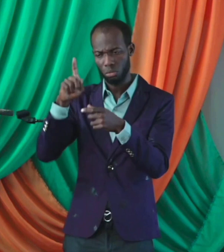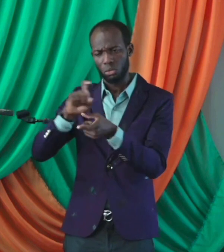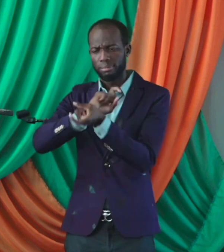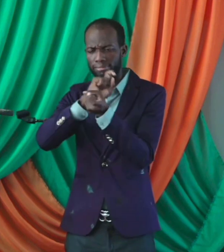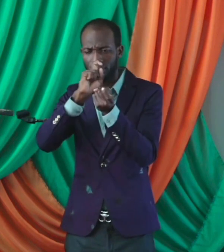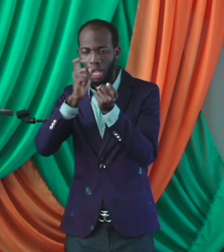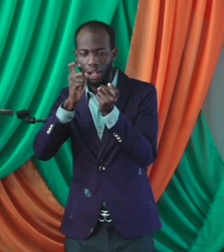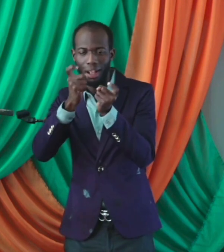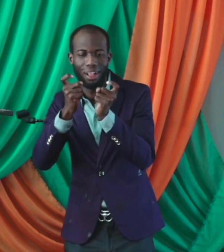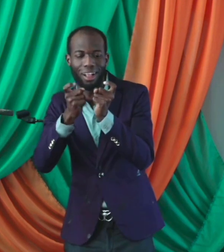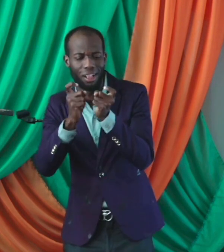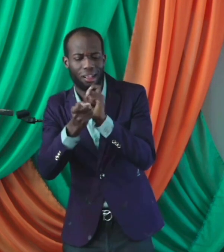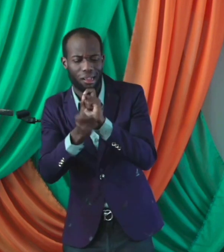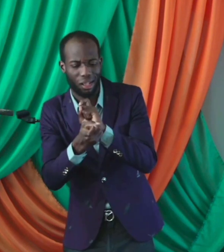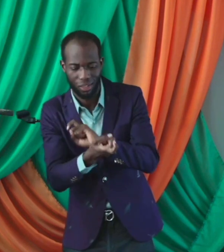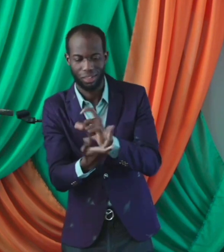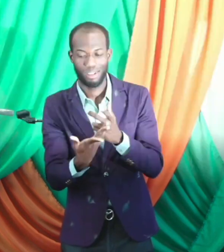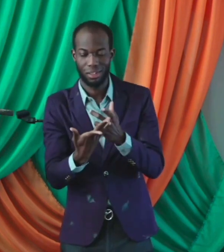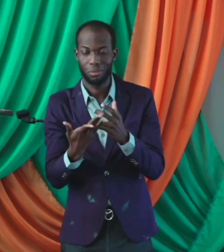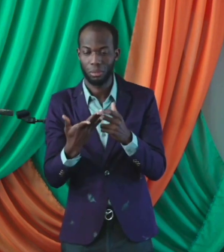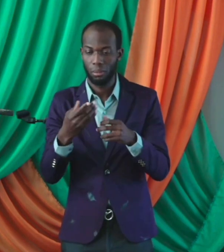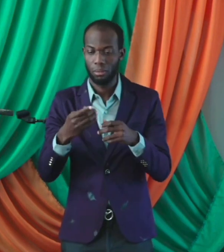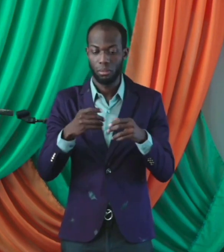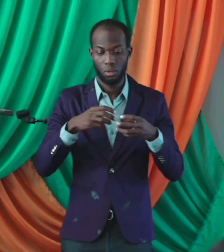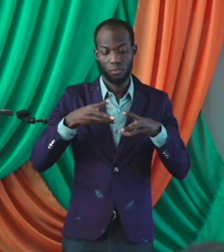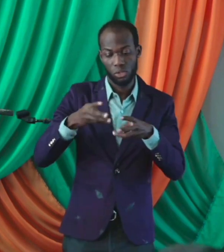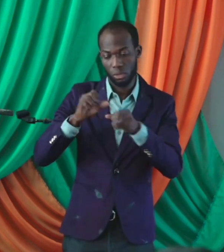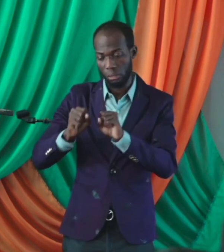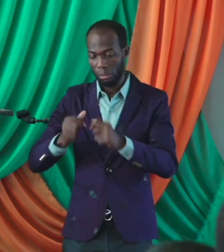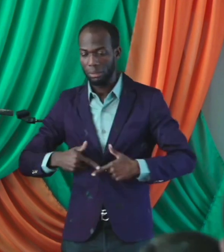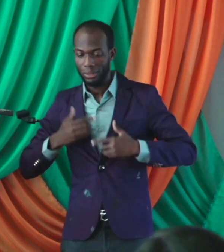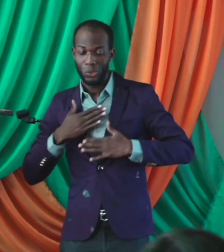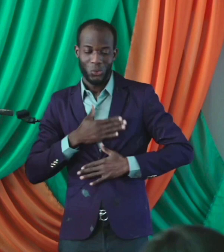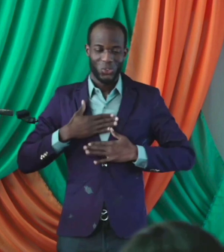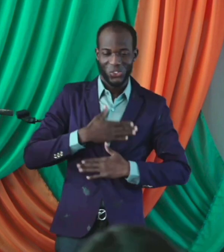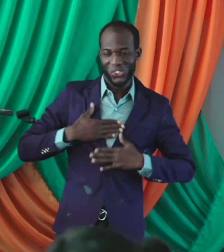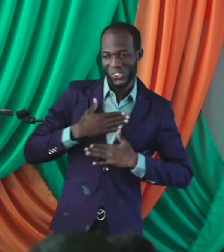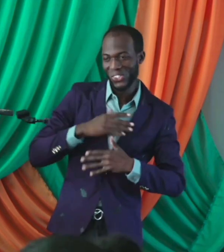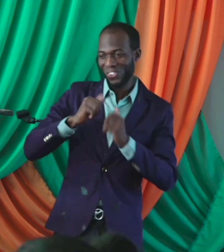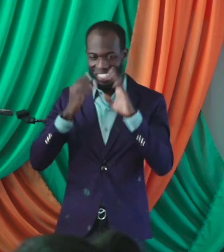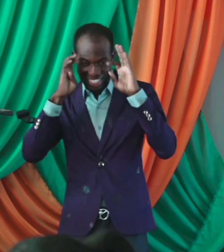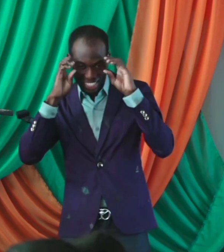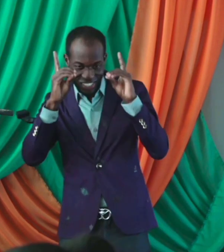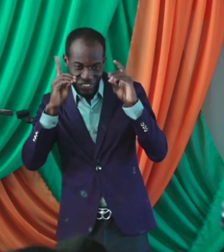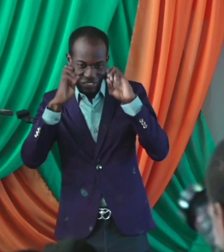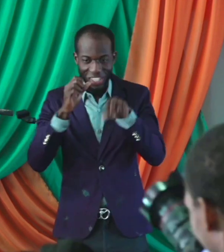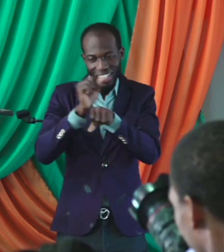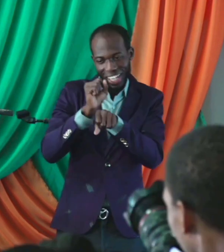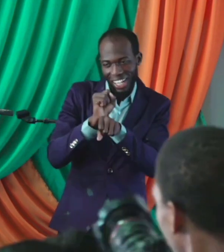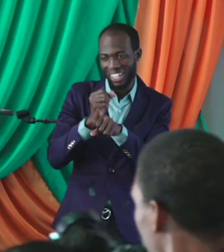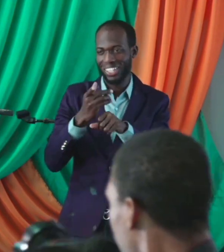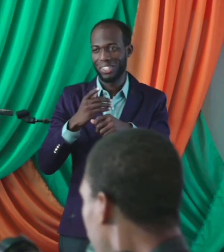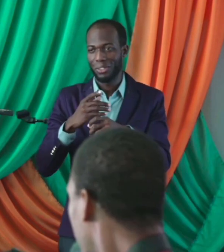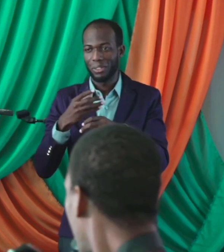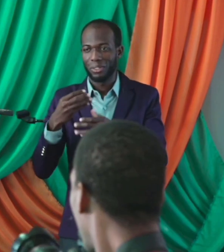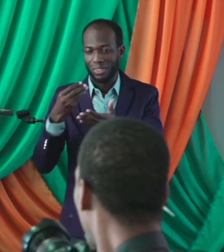transformer, pour nous faire suspendre handicapé, pour capable bonne condition, pour capable épanouir tête nous, sous plan éducation, sous plan travail,